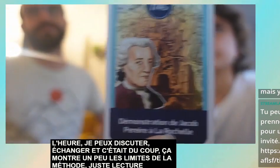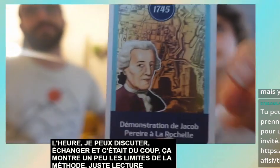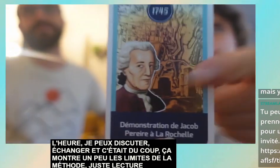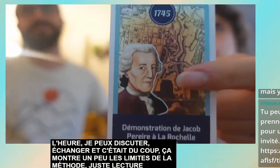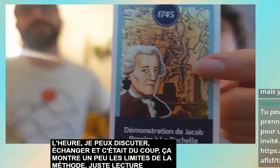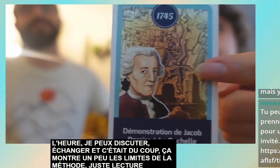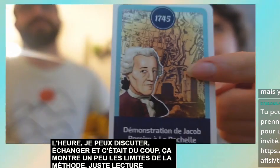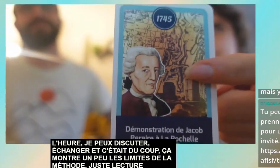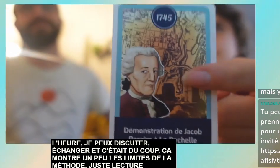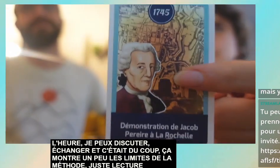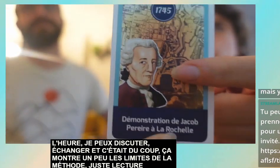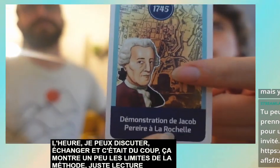T'es nu, Jacob.